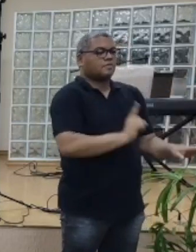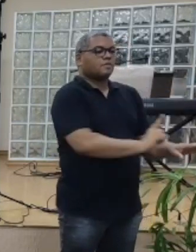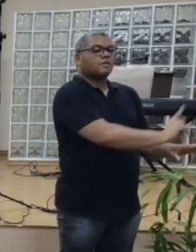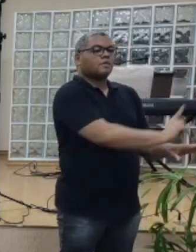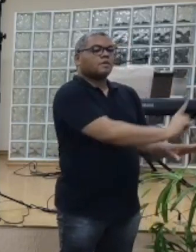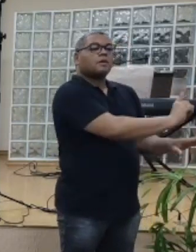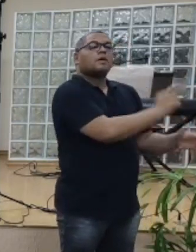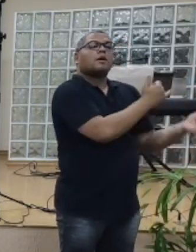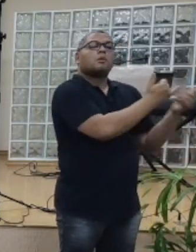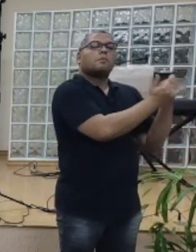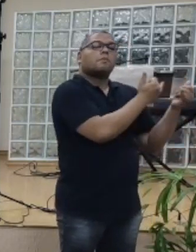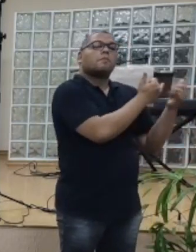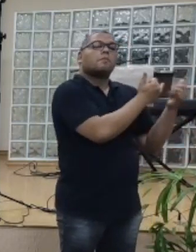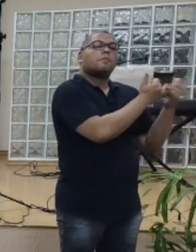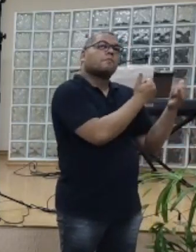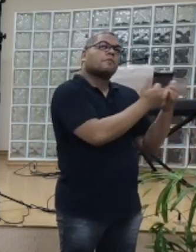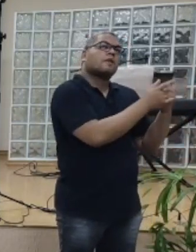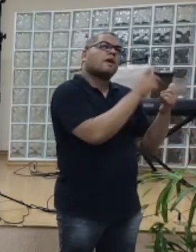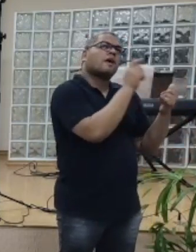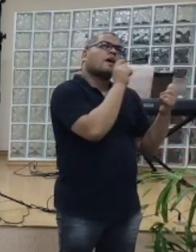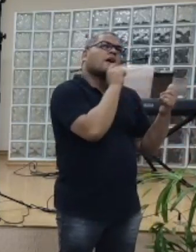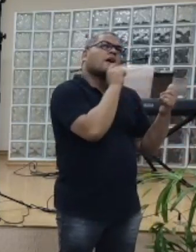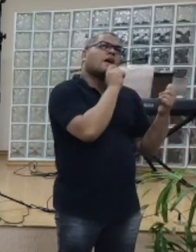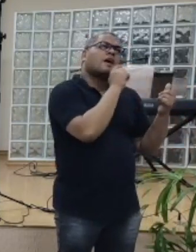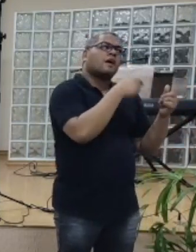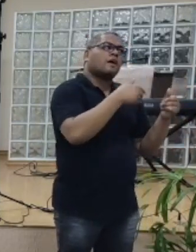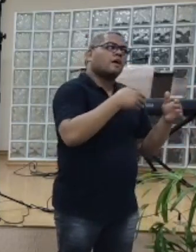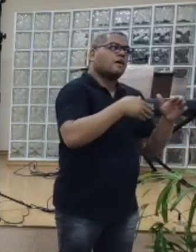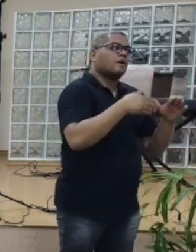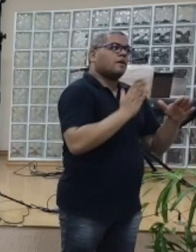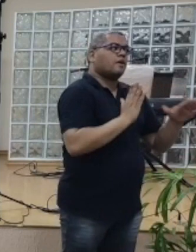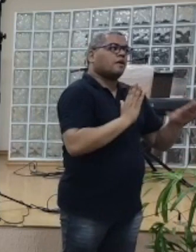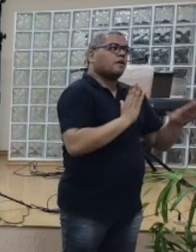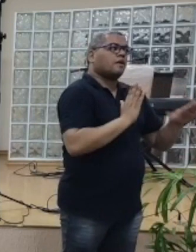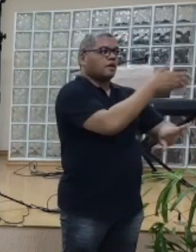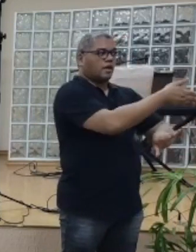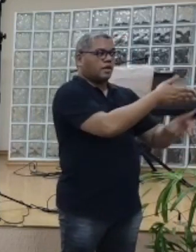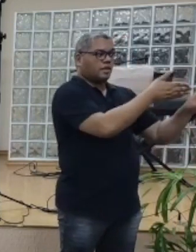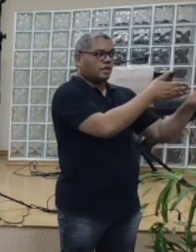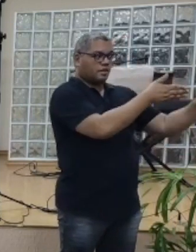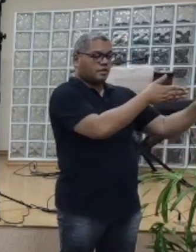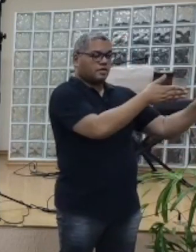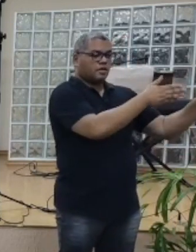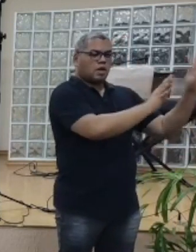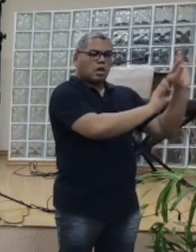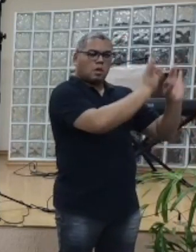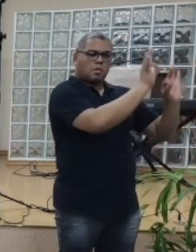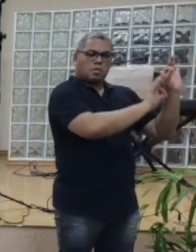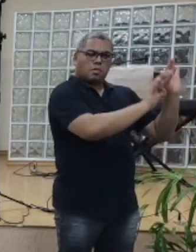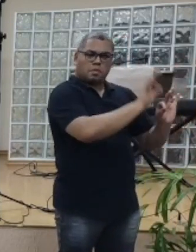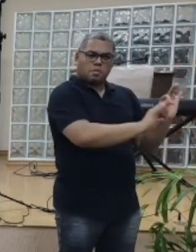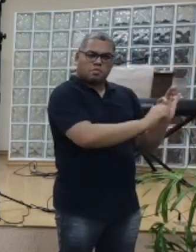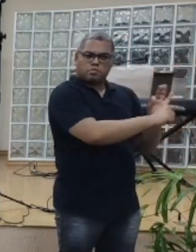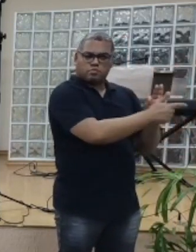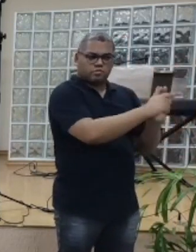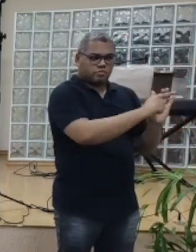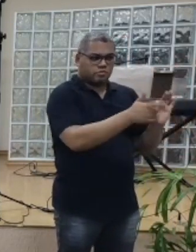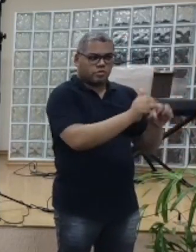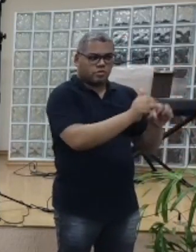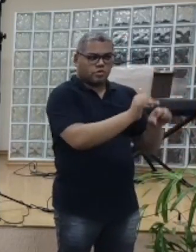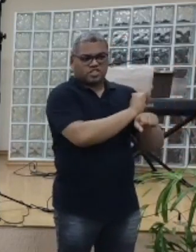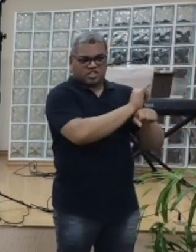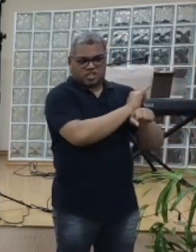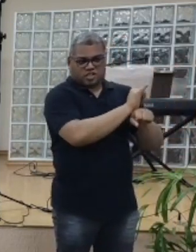parece que a ida de Paulo para a Galácia não estava programada, não era efetivamente uma estratégia